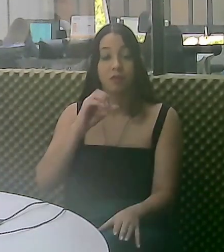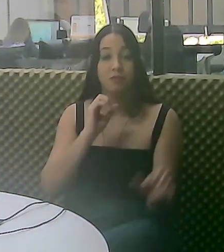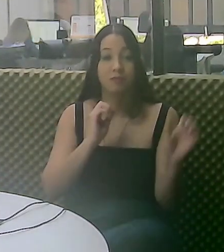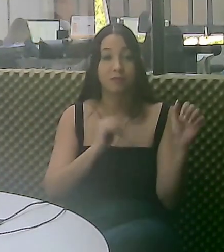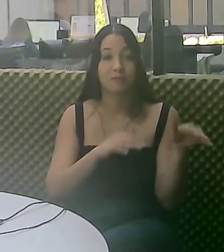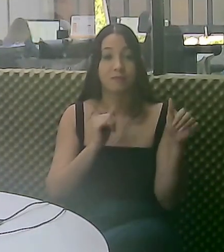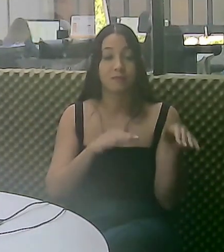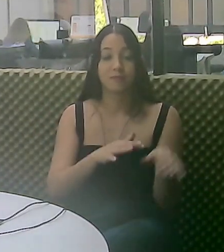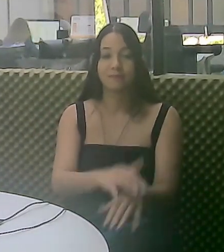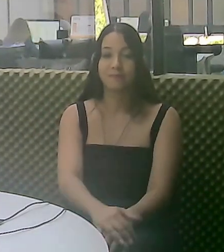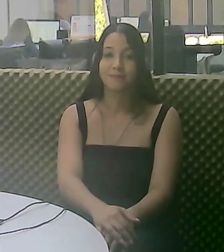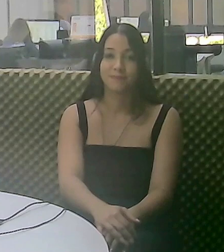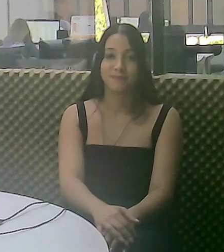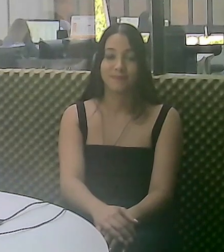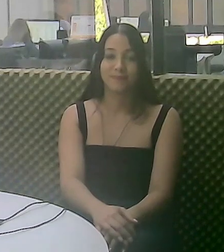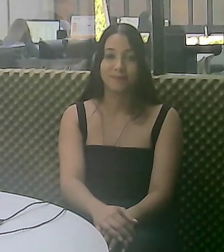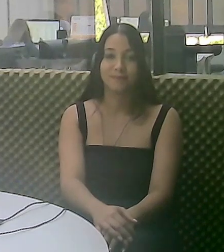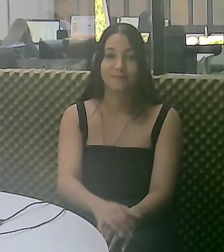setembro.